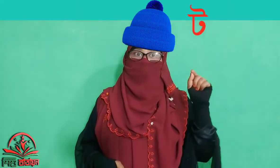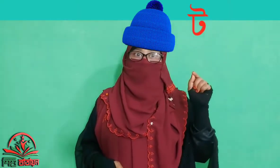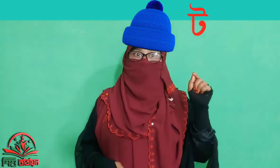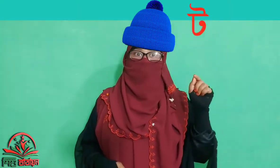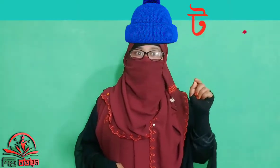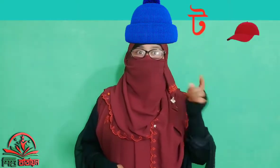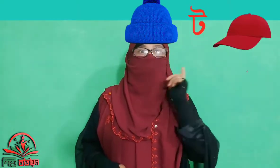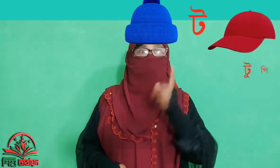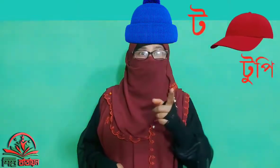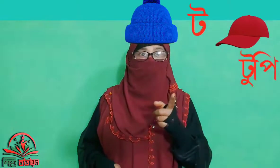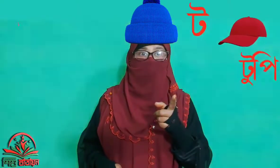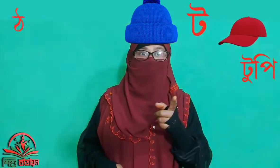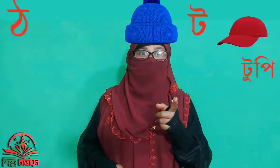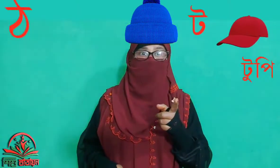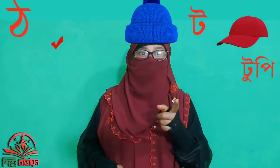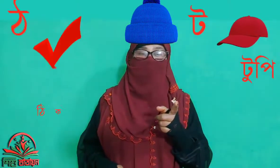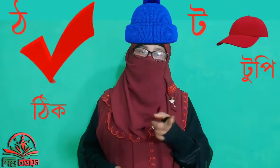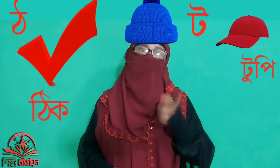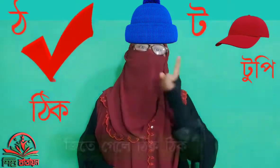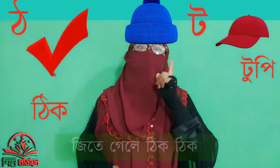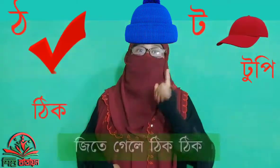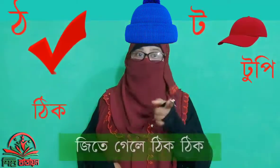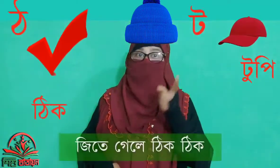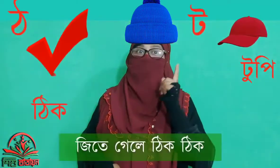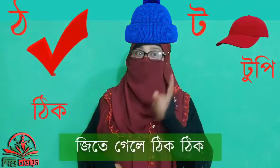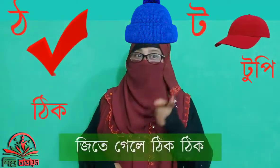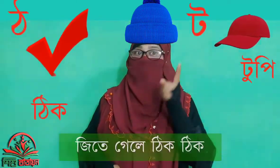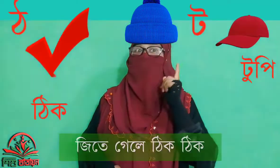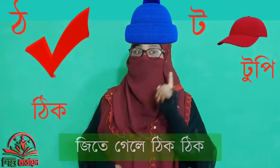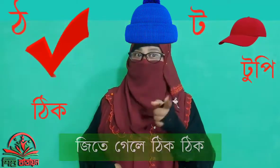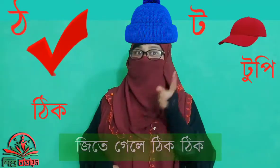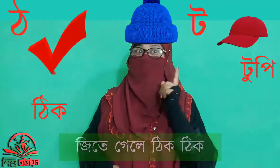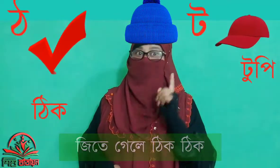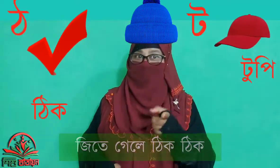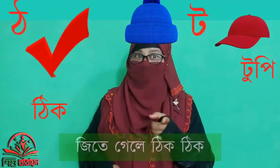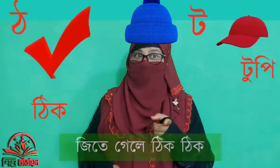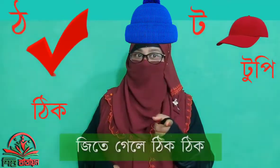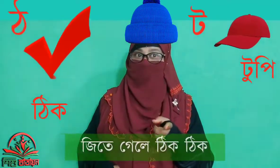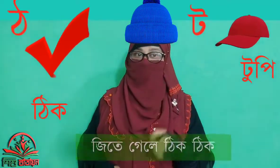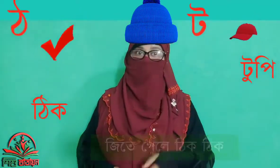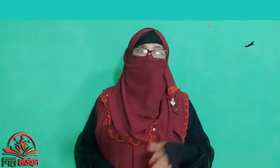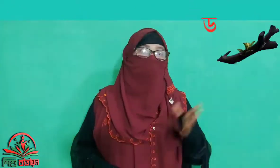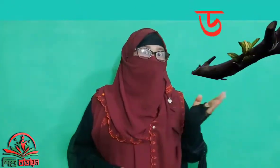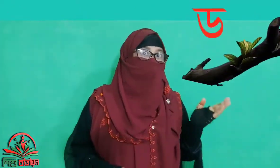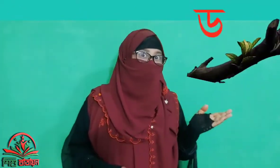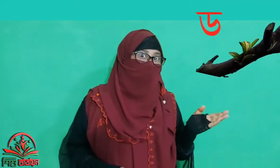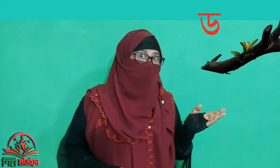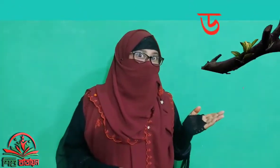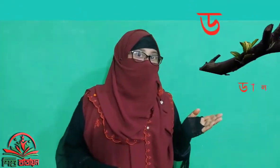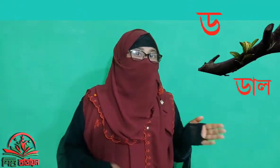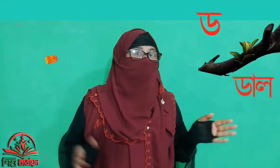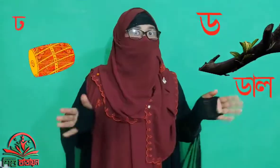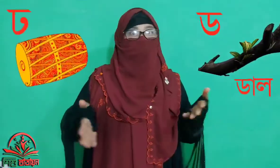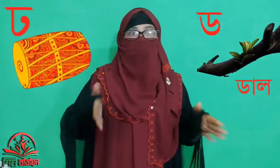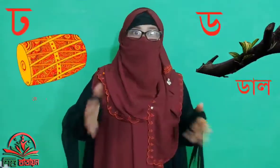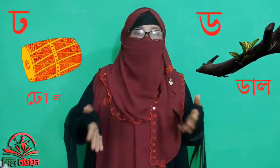টয়ে টুপি ঠয়ে ঠিক জিতে গেলে ঠিক ঠিক ডয়ে ডাল ঢয়ে